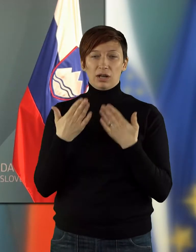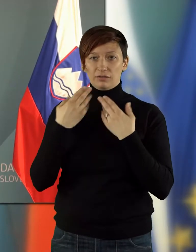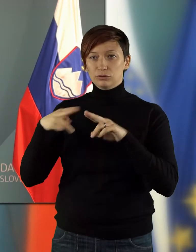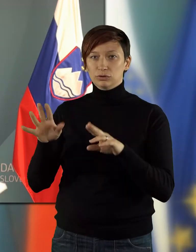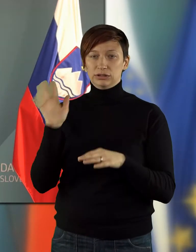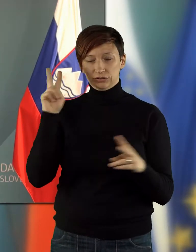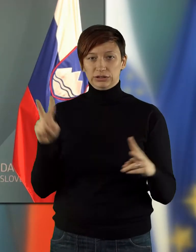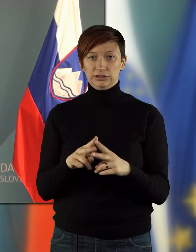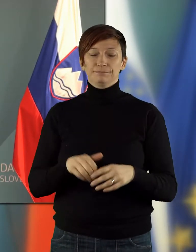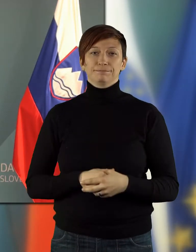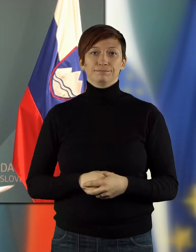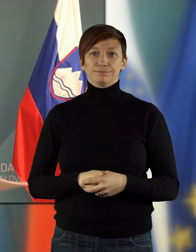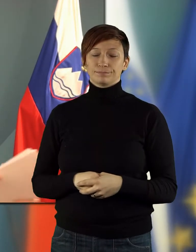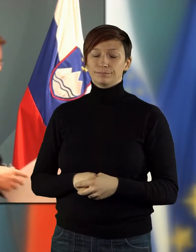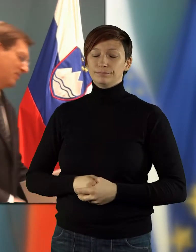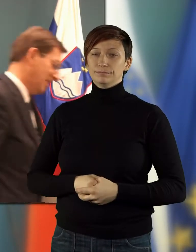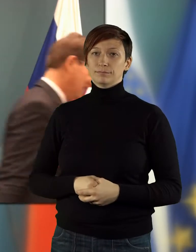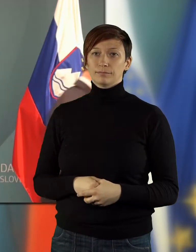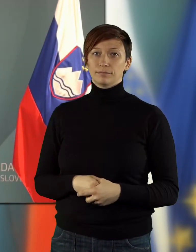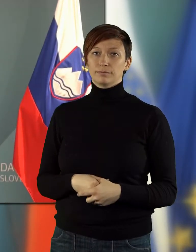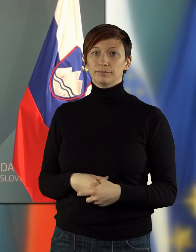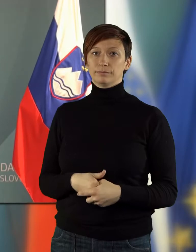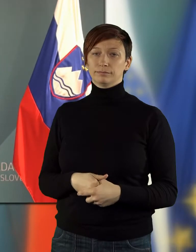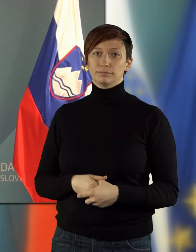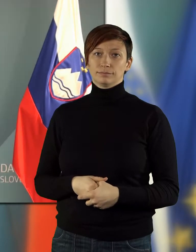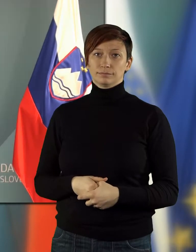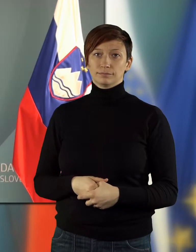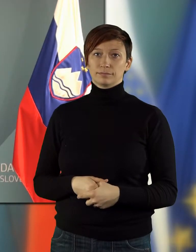Hvala lepa. Ja, nasvidenje, pozdravljeni.